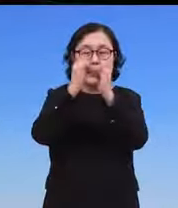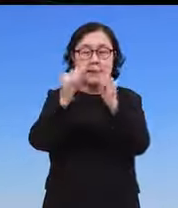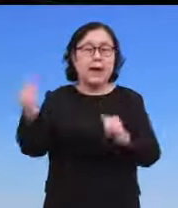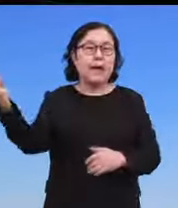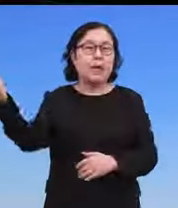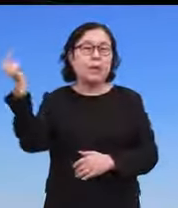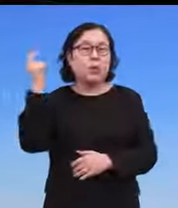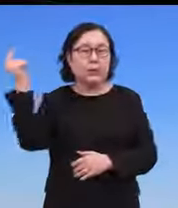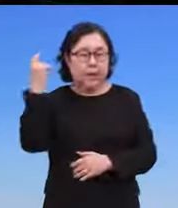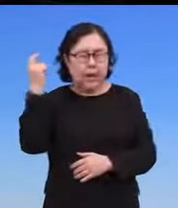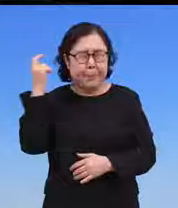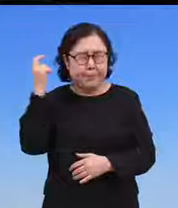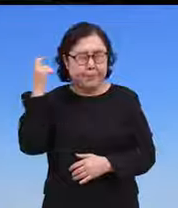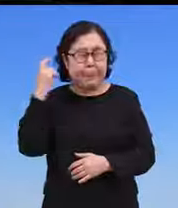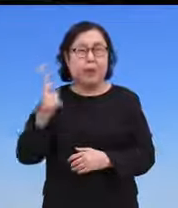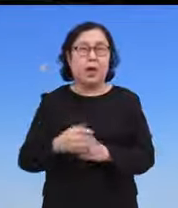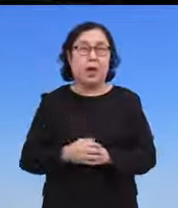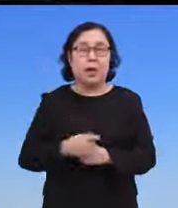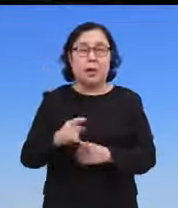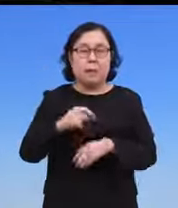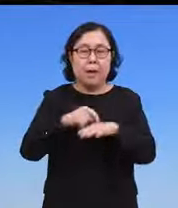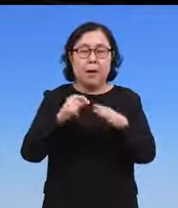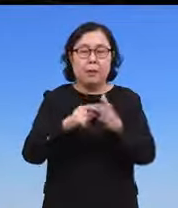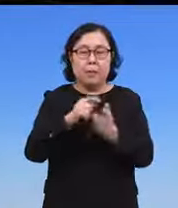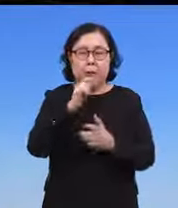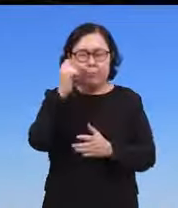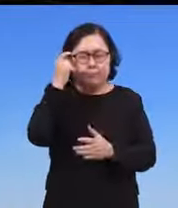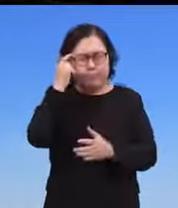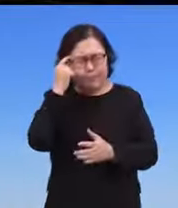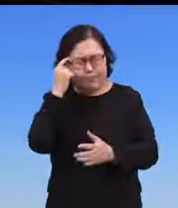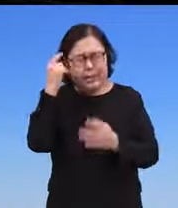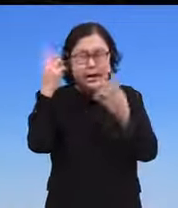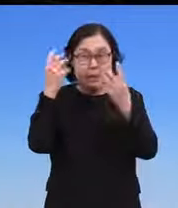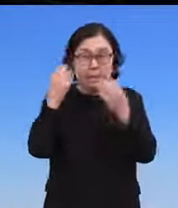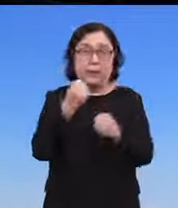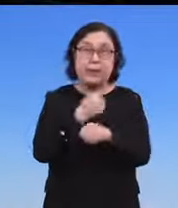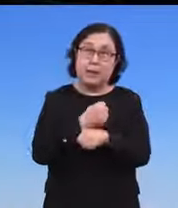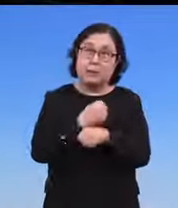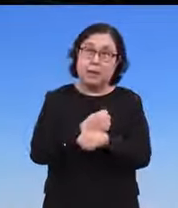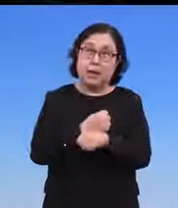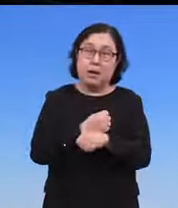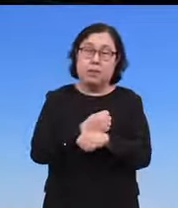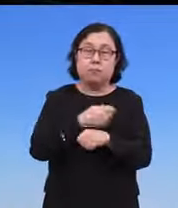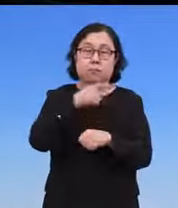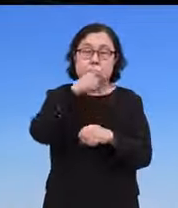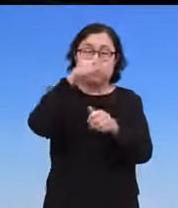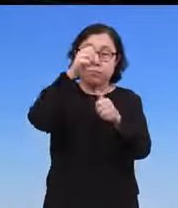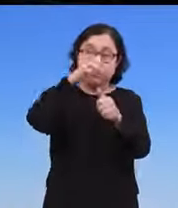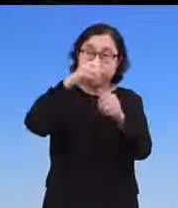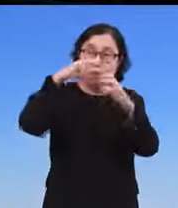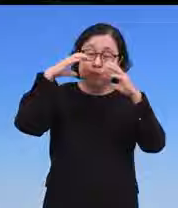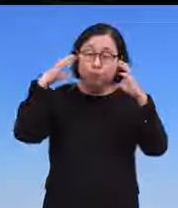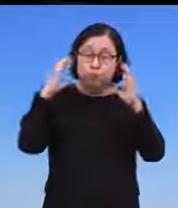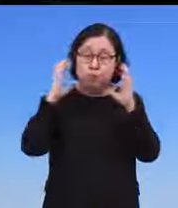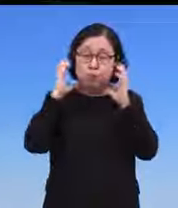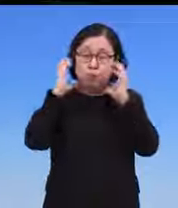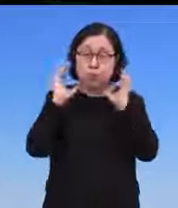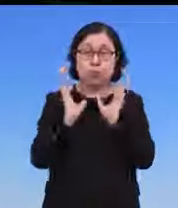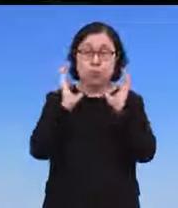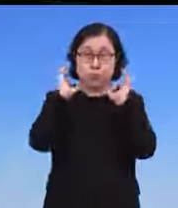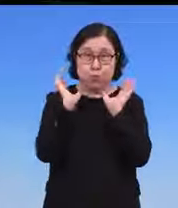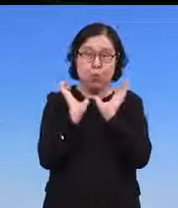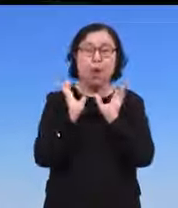소리로라 하니라. 이 말씀을 진짜 마음으로 많이 묵상을 했습니다. 세례 요한은 지금 자기